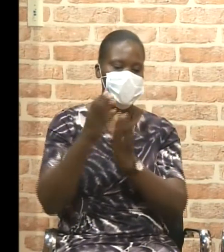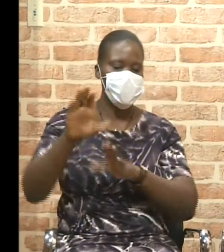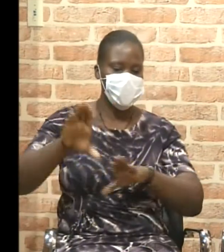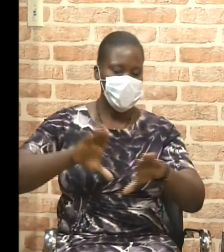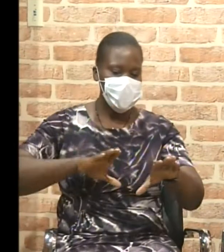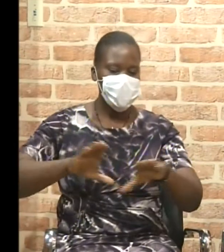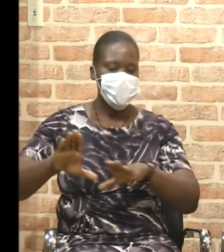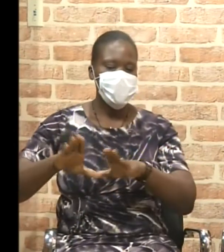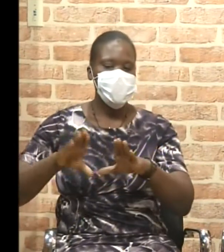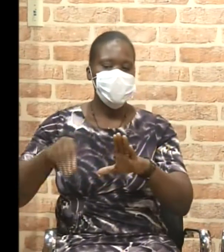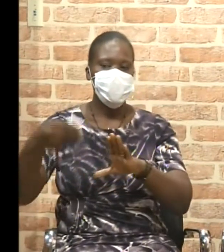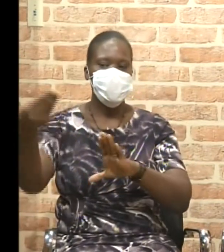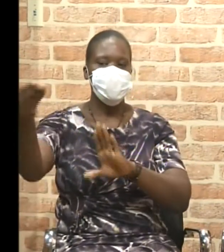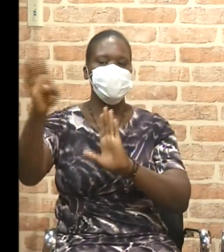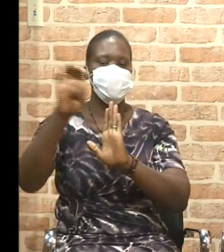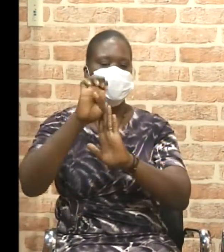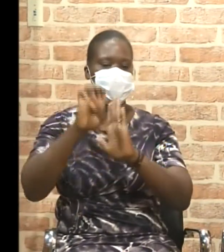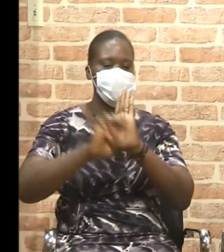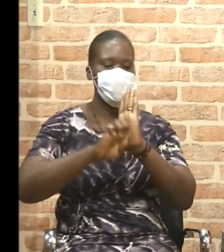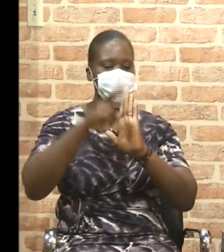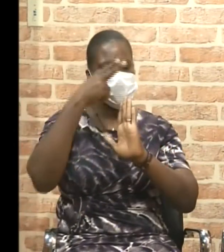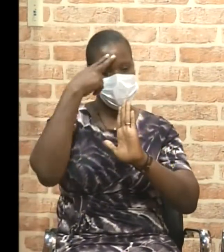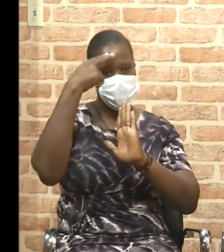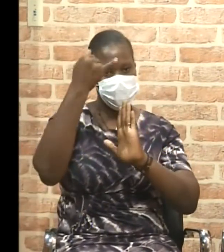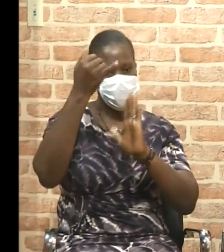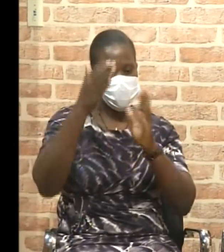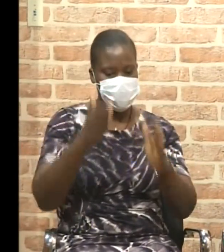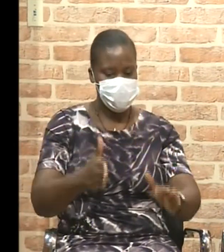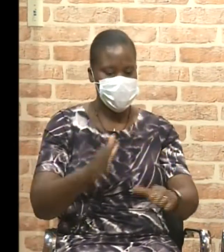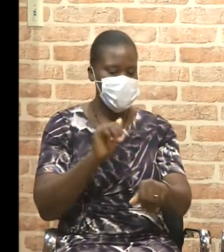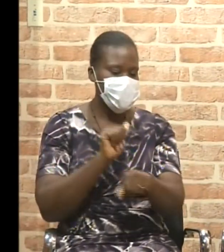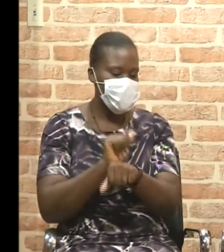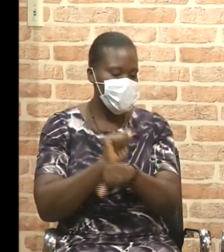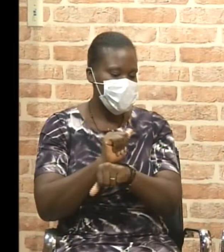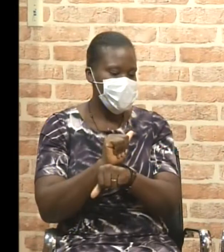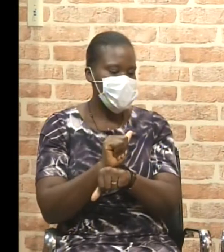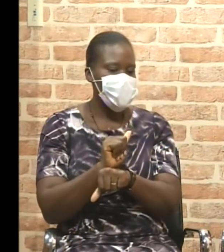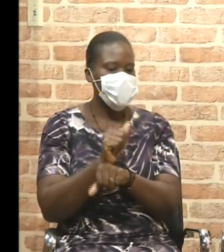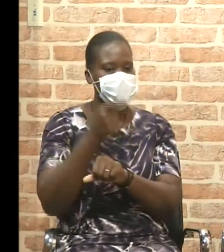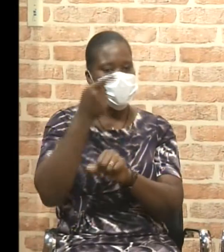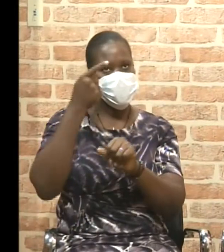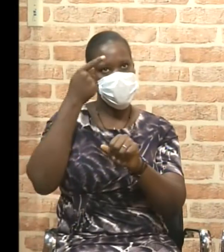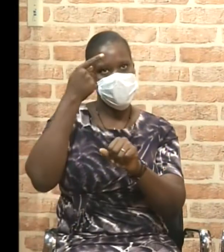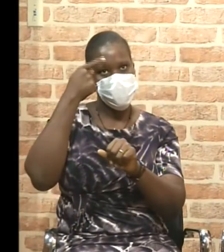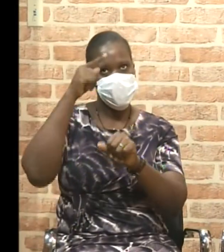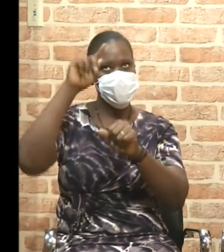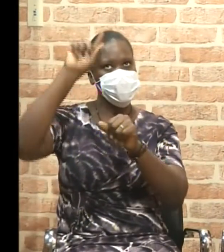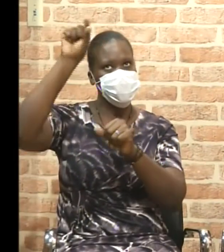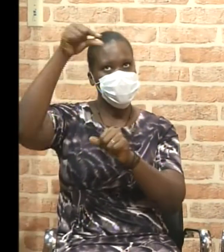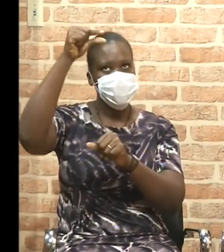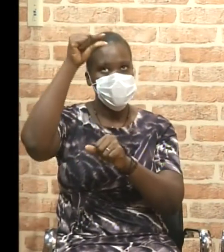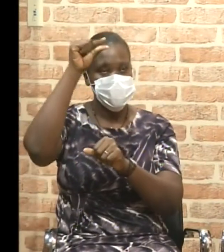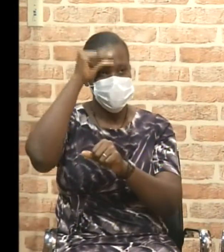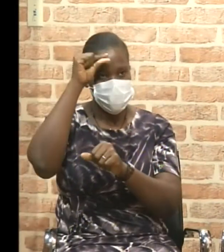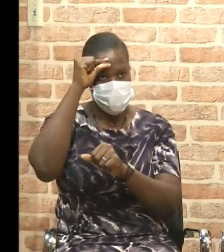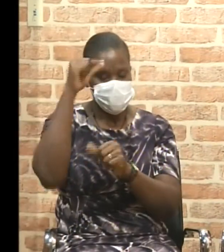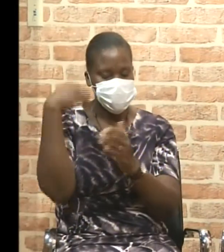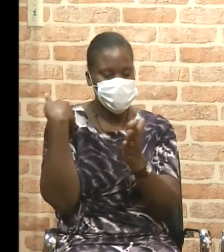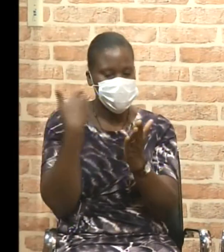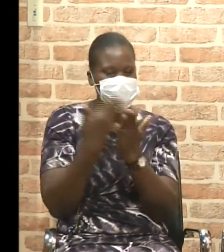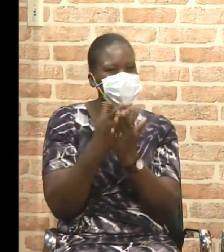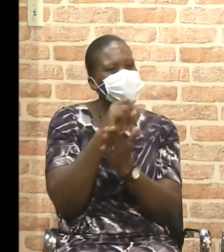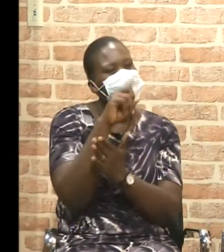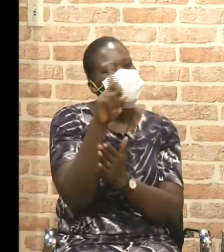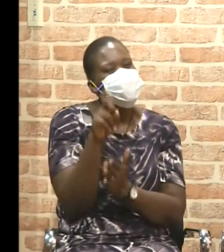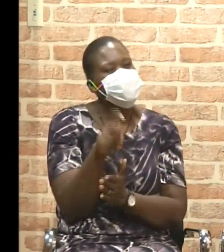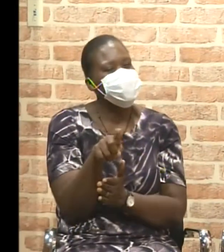l'État haïtien parce que c'est une travail tout n'a pas essayé fait tout à travers le gouvernement et c'est ça qui fait n'a tout arrivé tout dans question par exemple